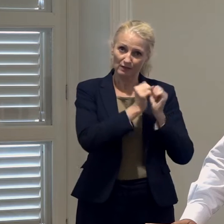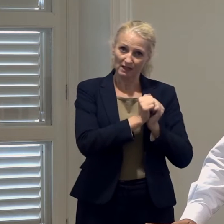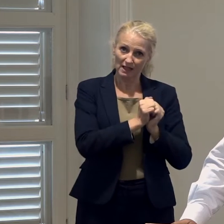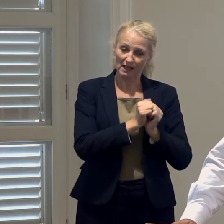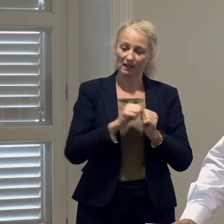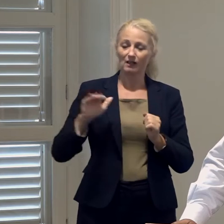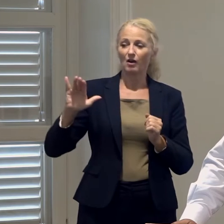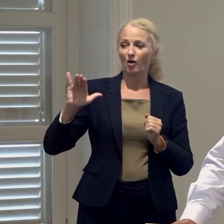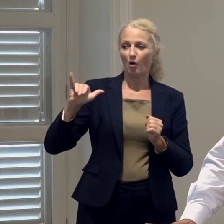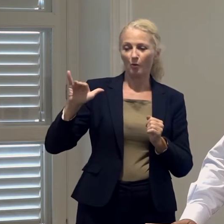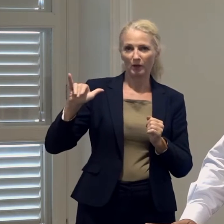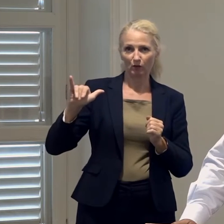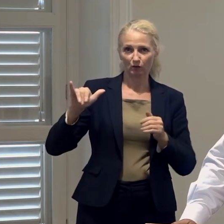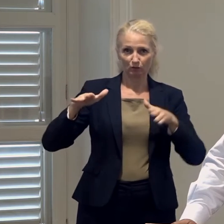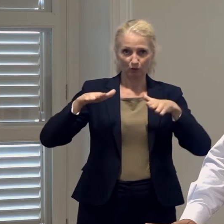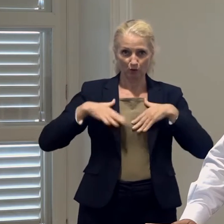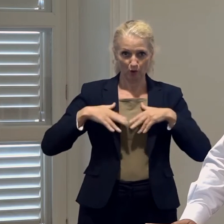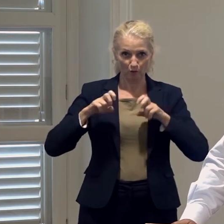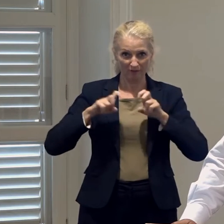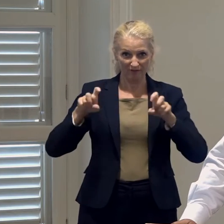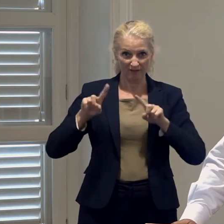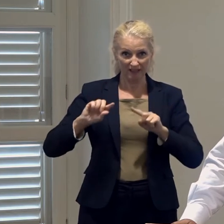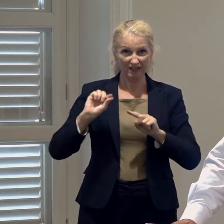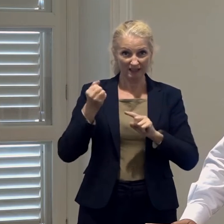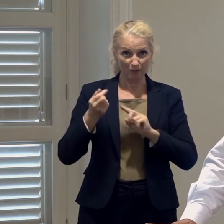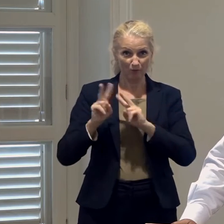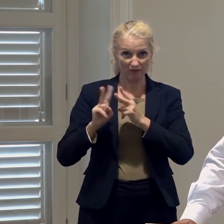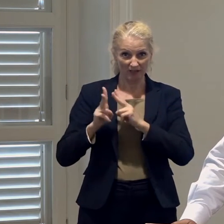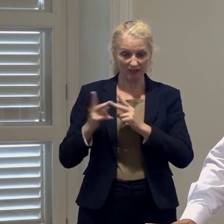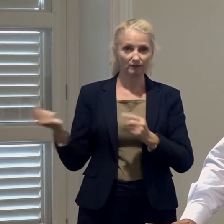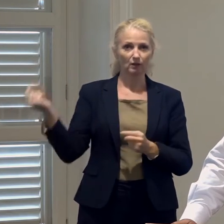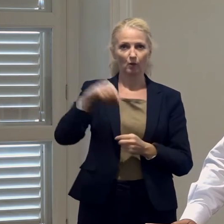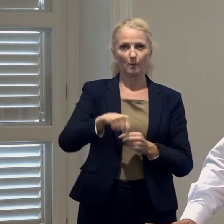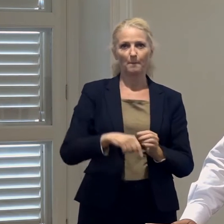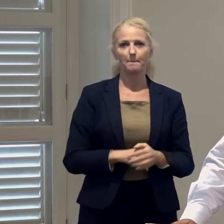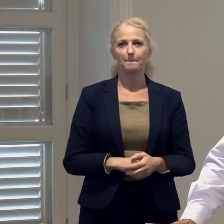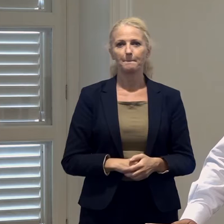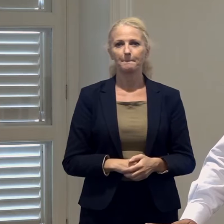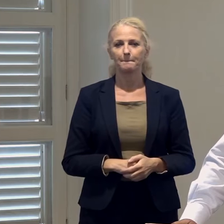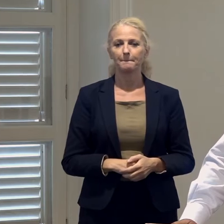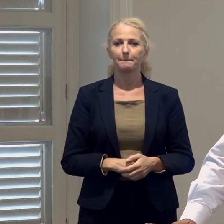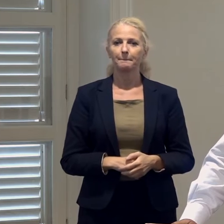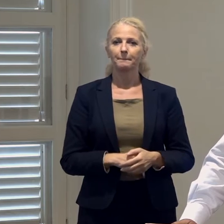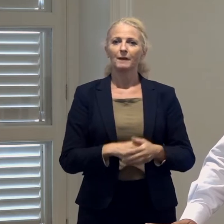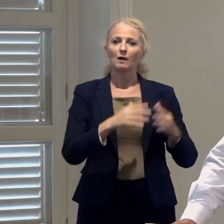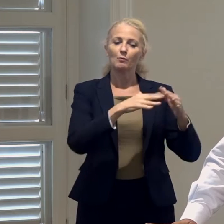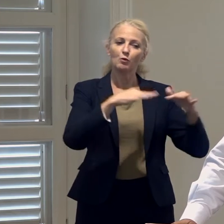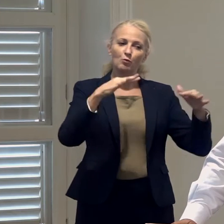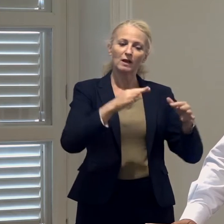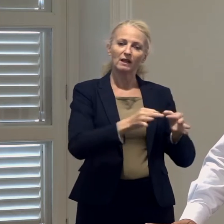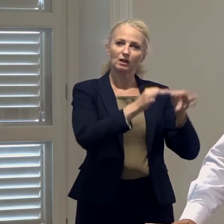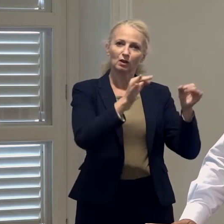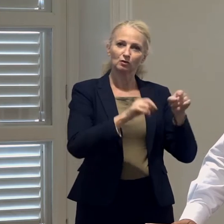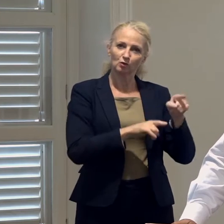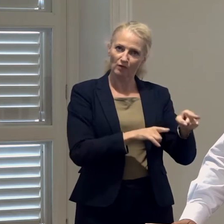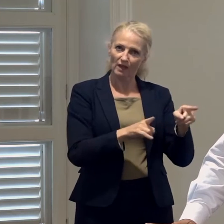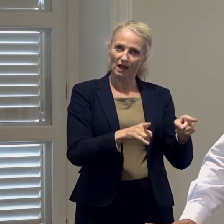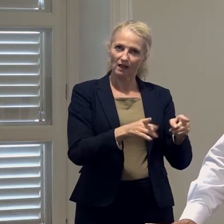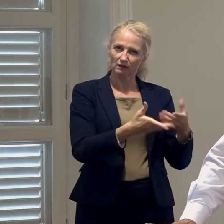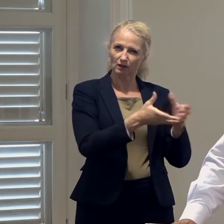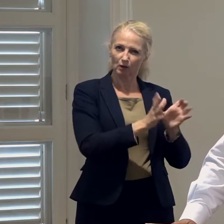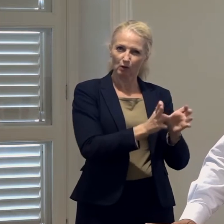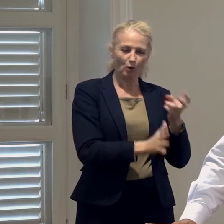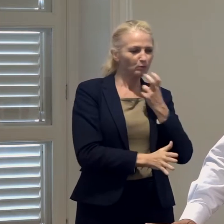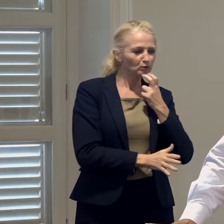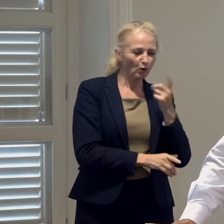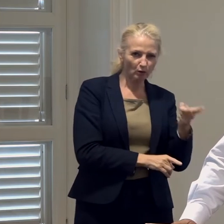Bonaire heeft bereikt. De afdeling publieke gezondheid verklaarde afgelopen week nog dat wij rekening moeten houden dat het